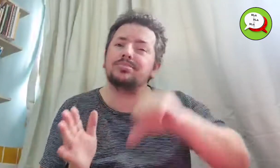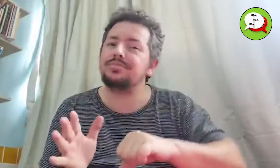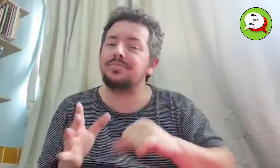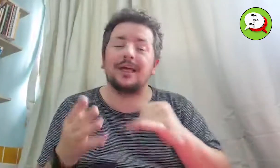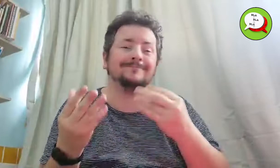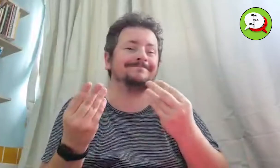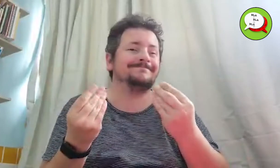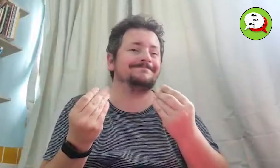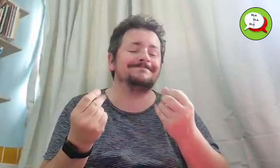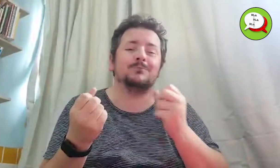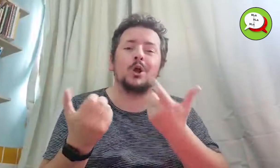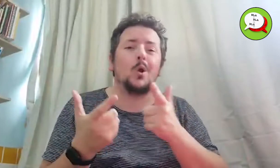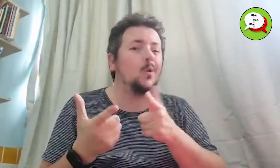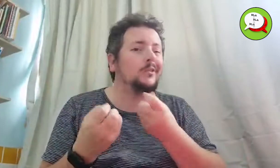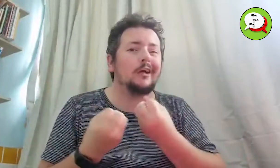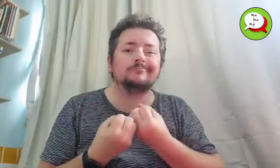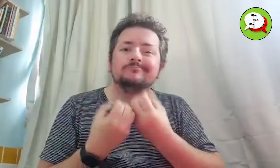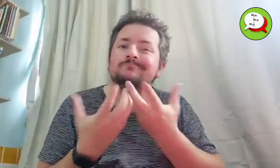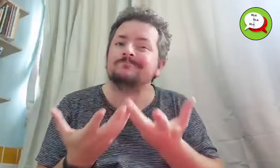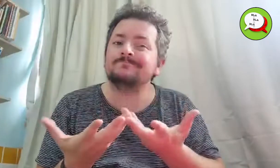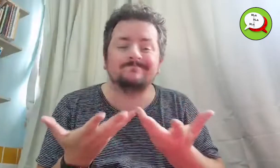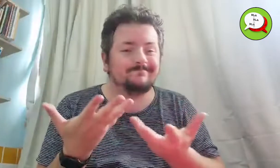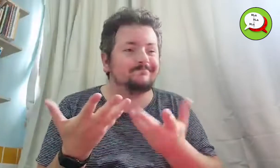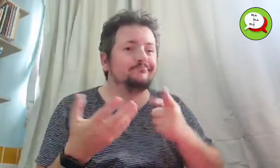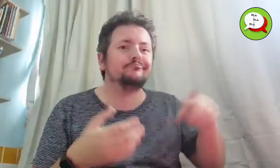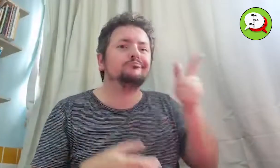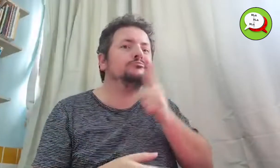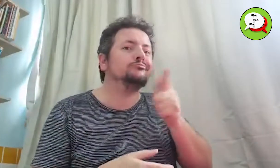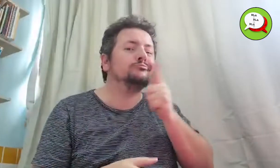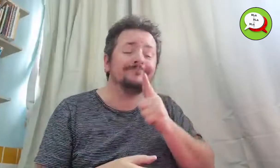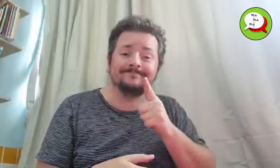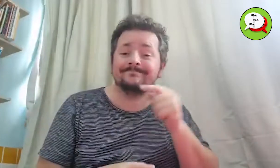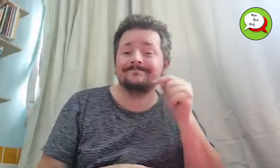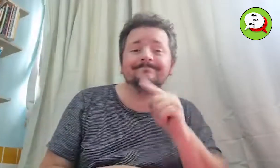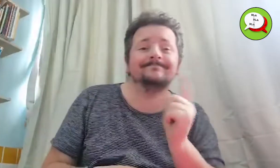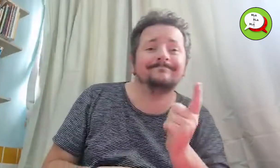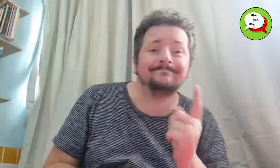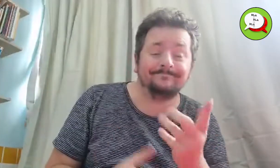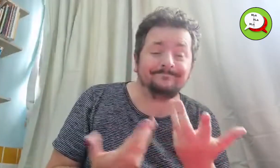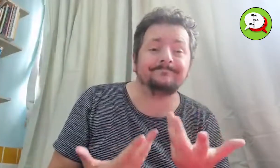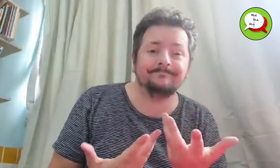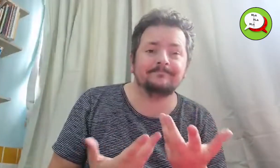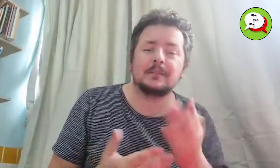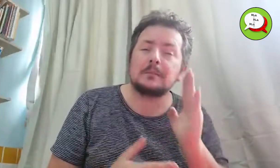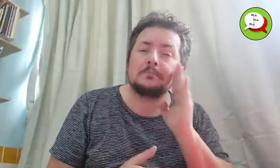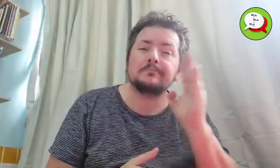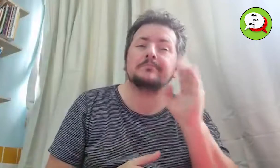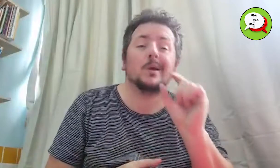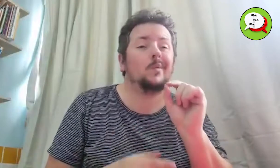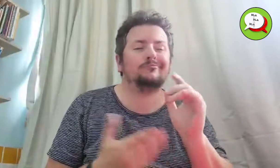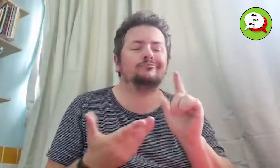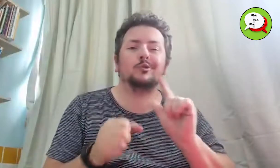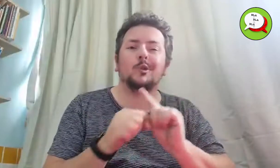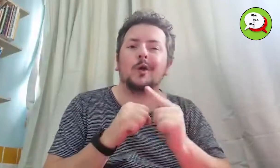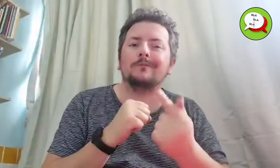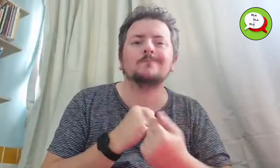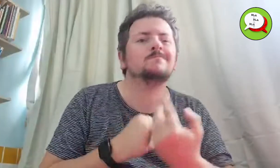muito baixas, é muito difícil até para a gente falar sobre isso. Mas o principal, por exemplo, é